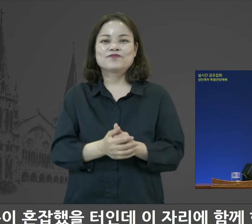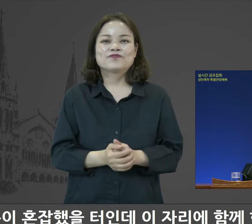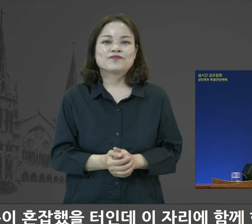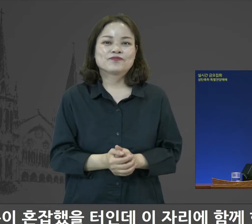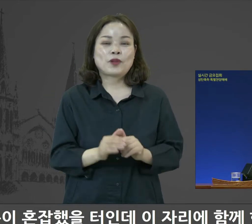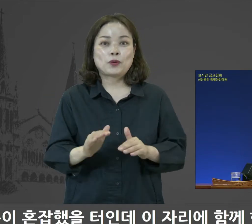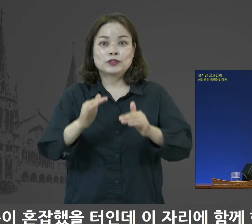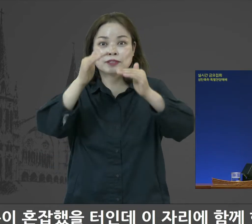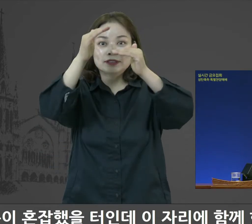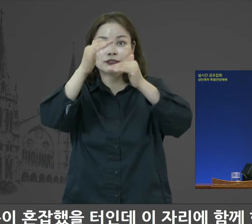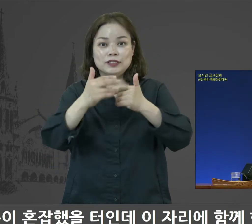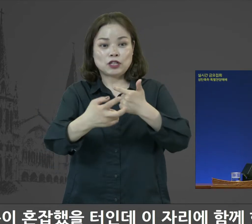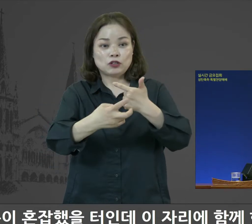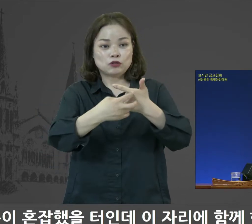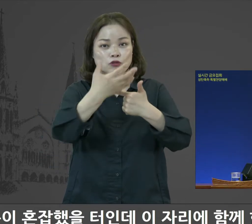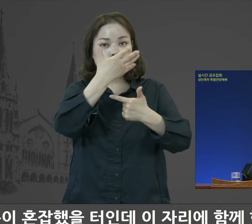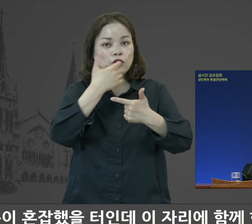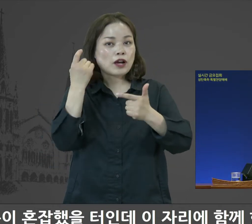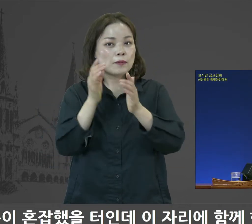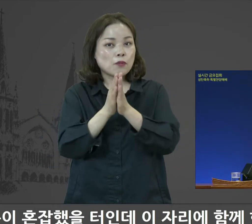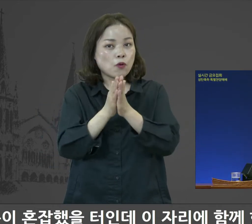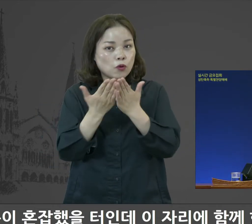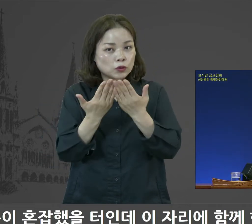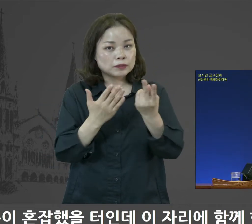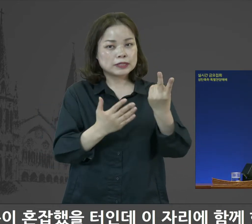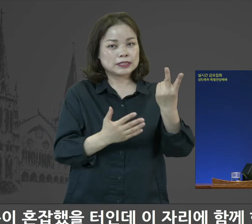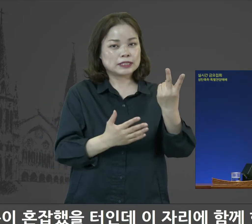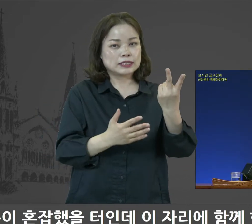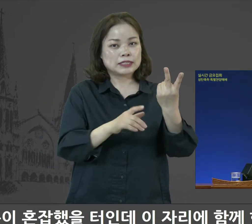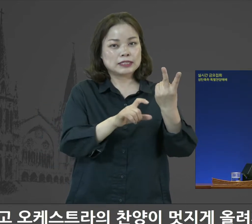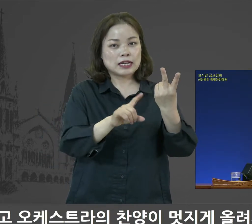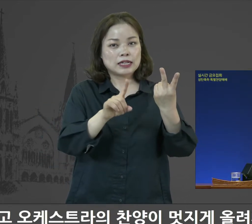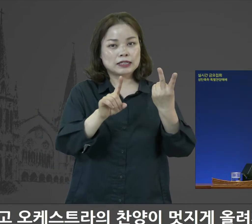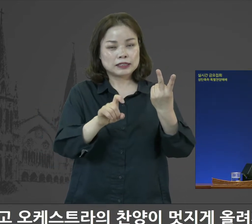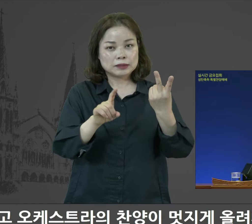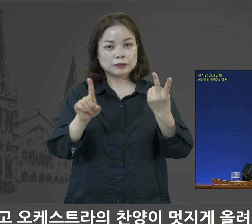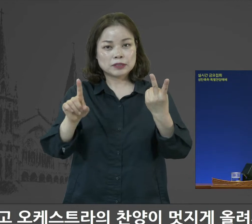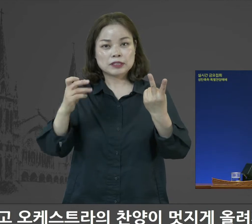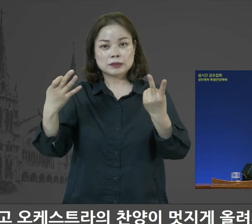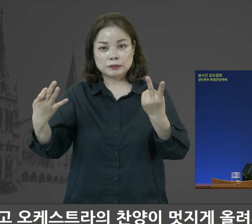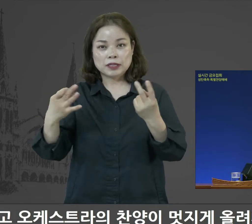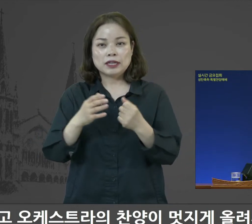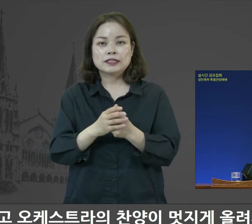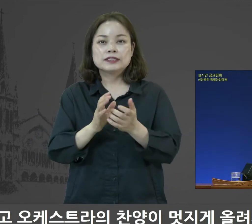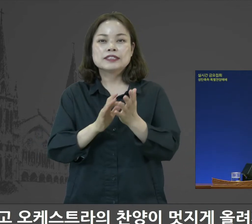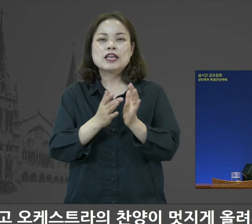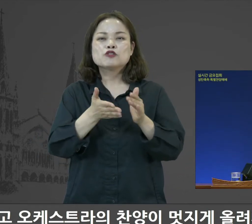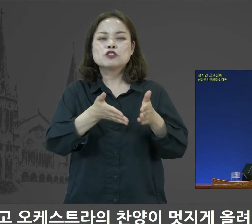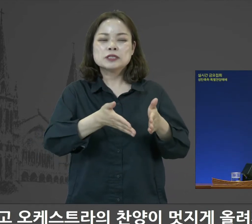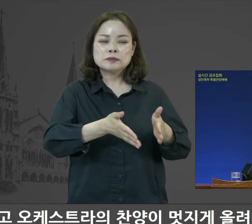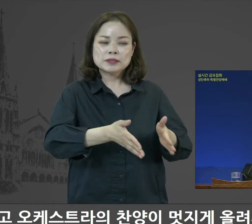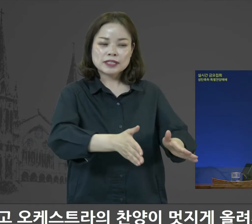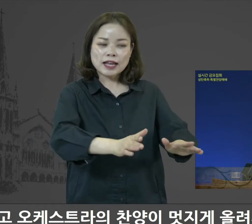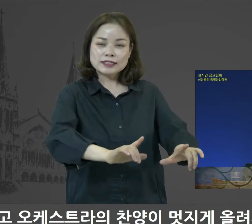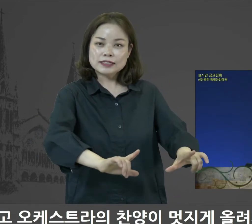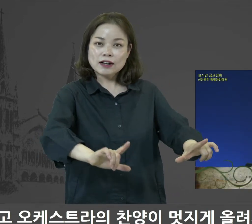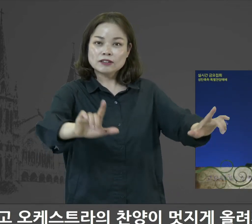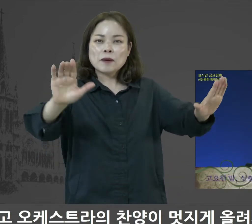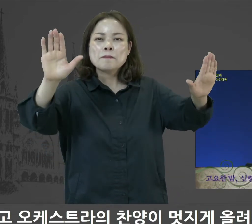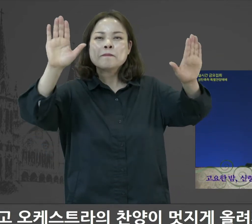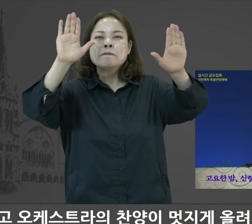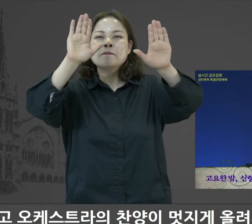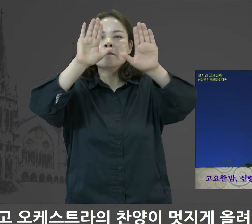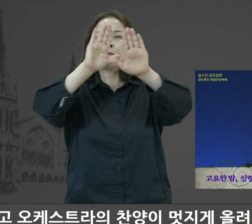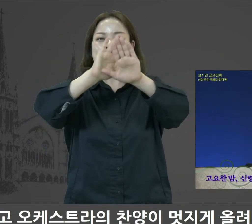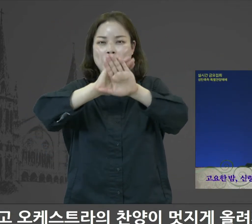오늘 본문은 누가복음 2장 11절에서 14절, 그러니까 예수님이 탄생하시던 밤,